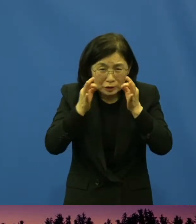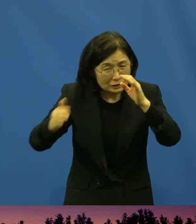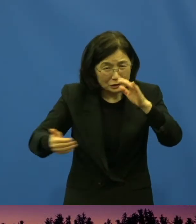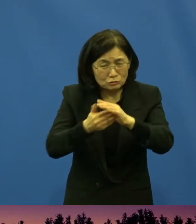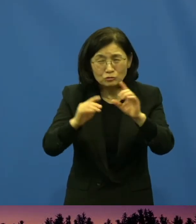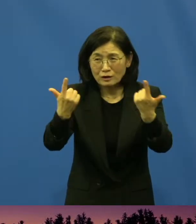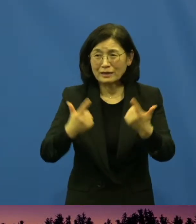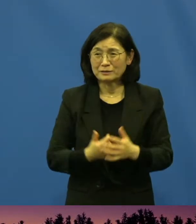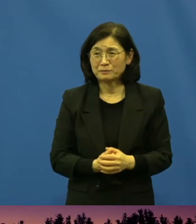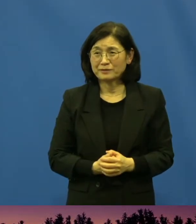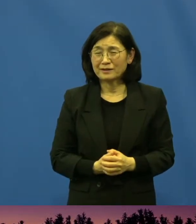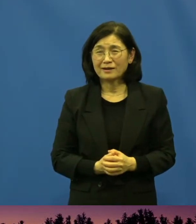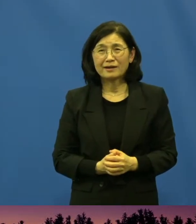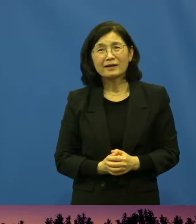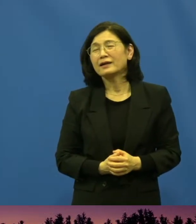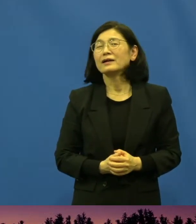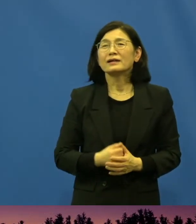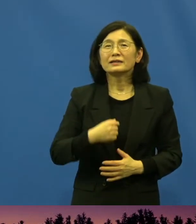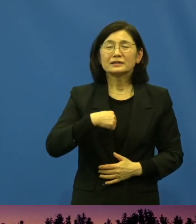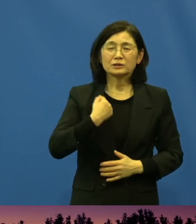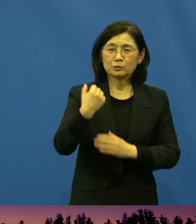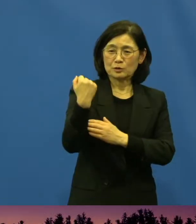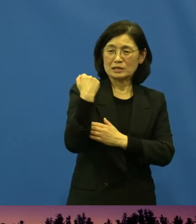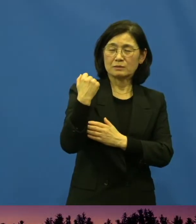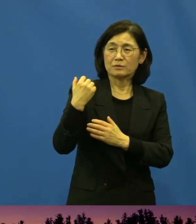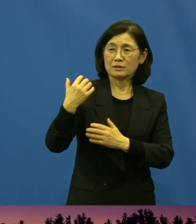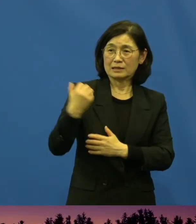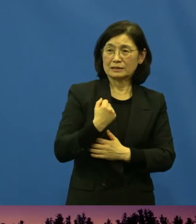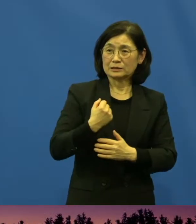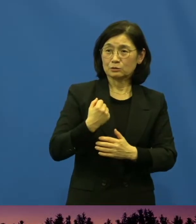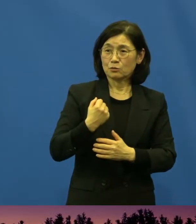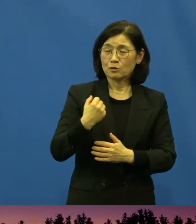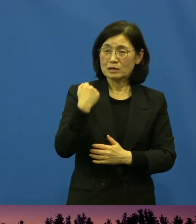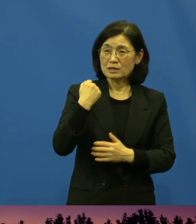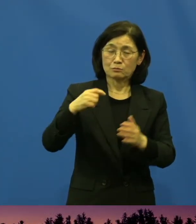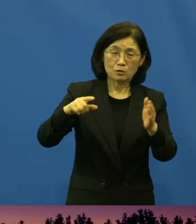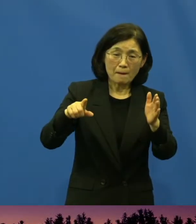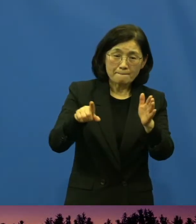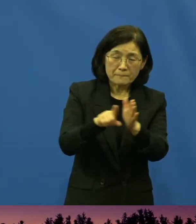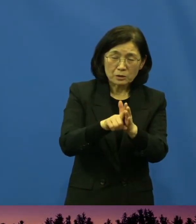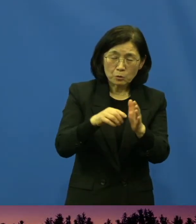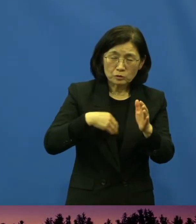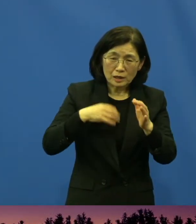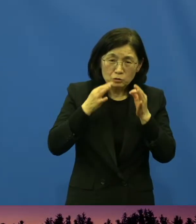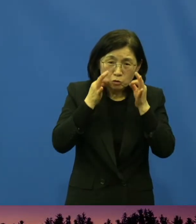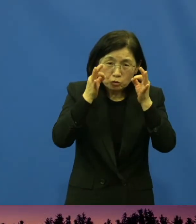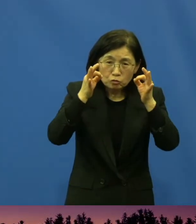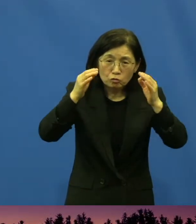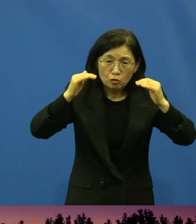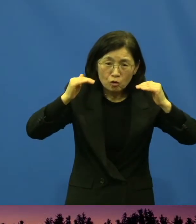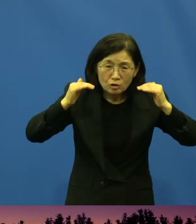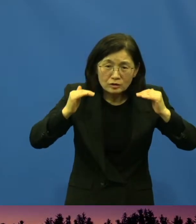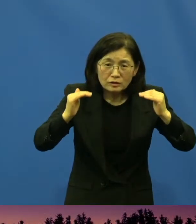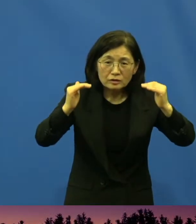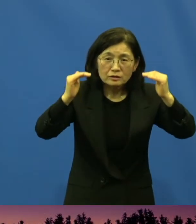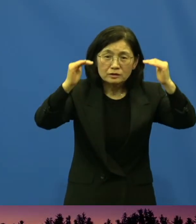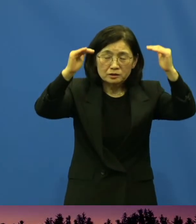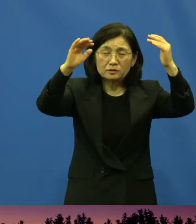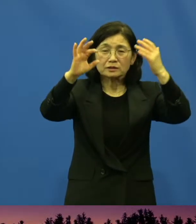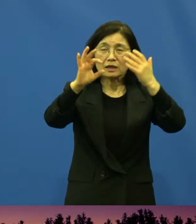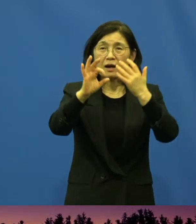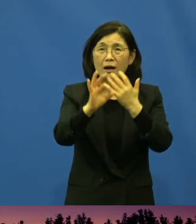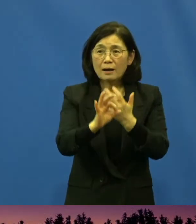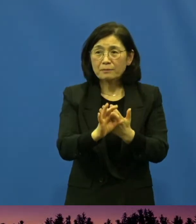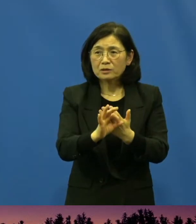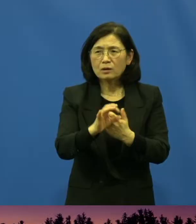그렇잖아요. 내가 스스로의 힘을 믿고 내 노력으로 성장할 수 있다면 다 됐겠죠. 죄 안 짓겠죠. 근데